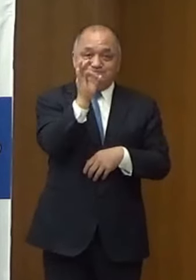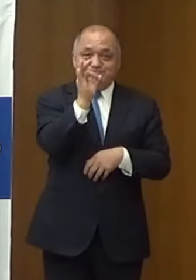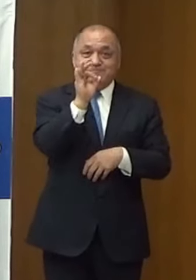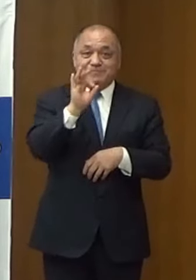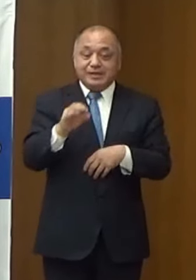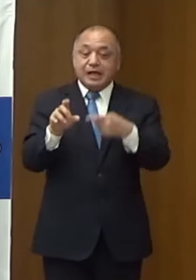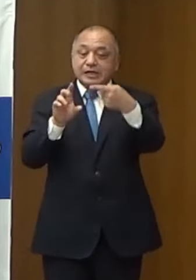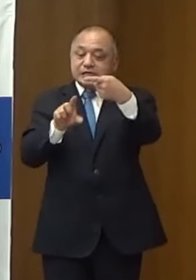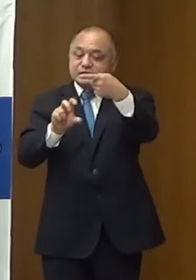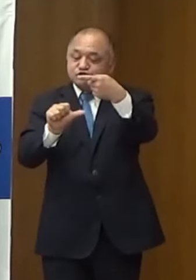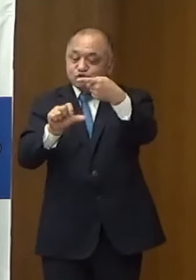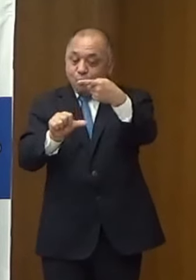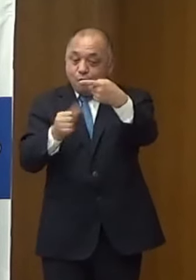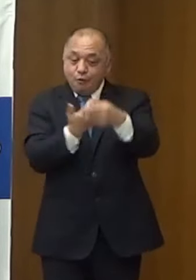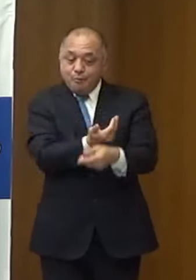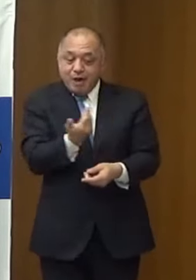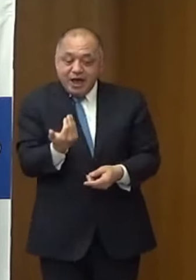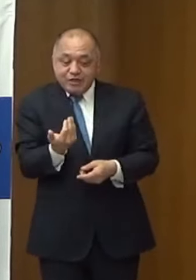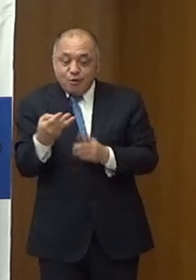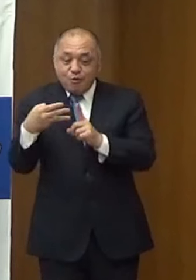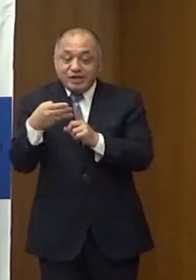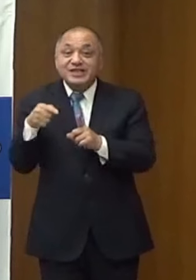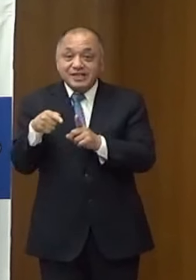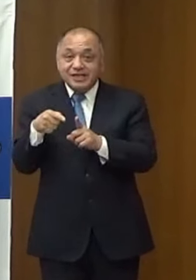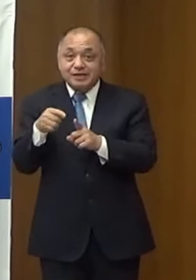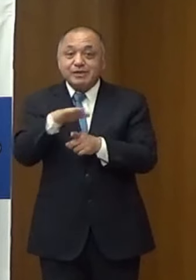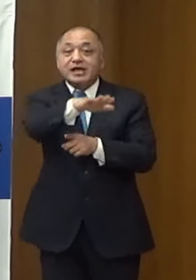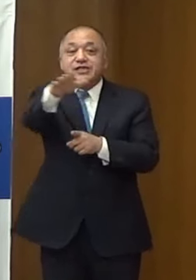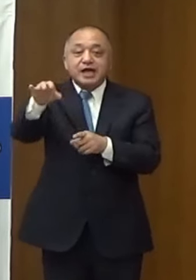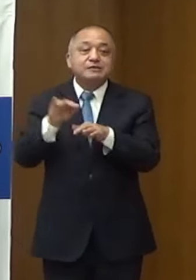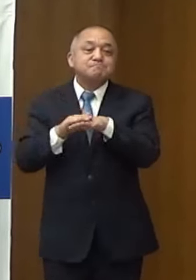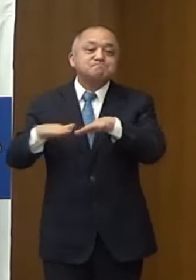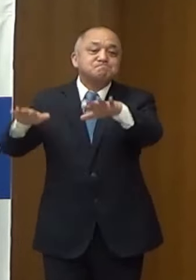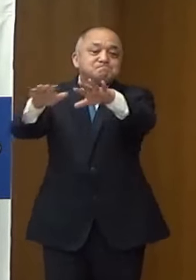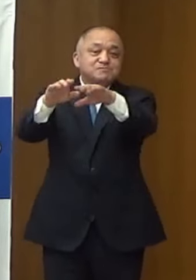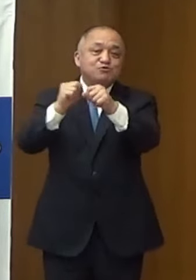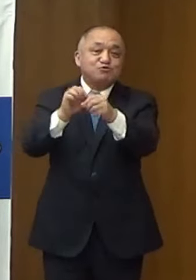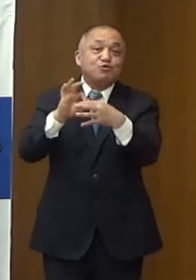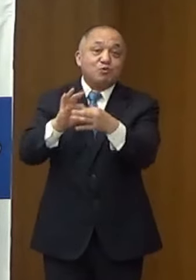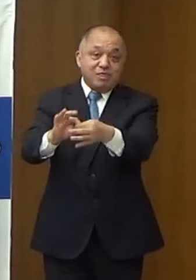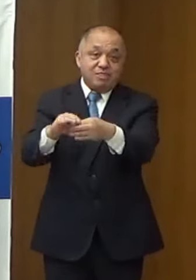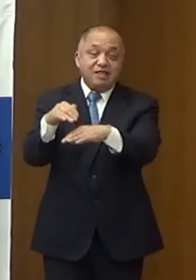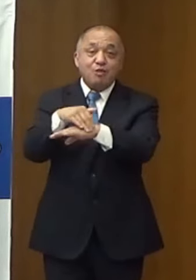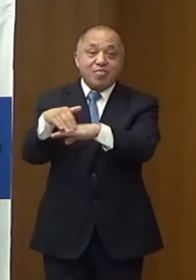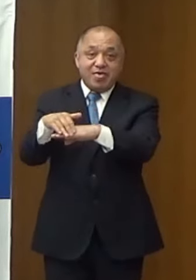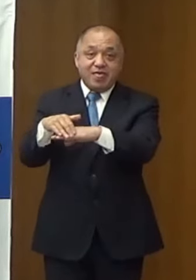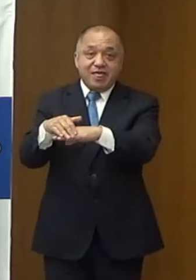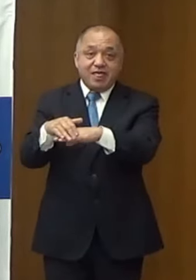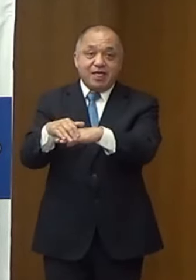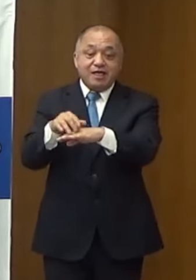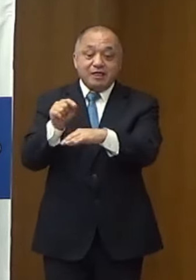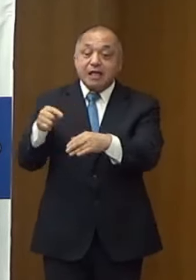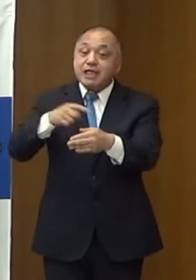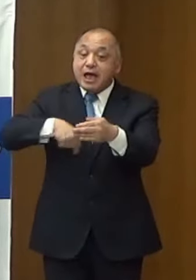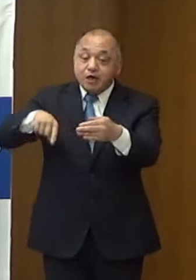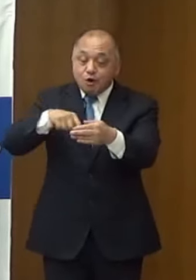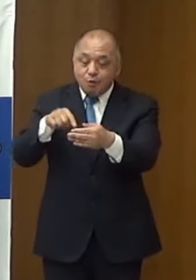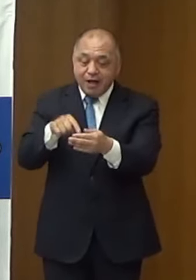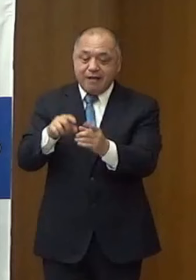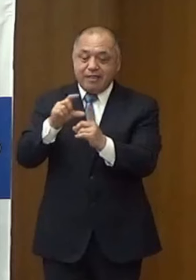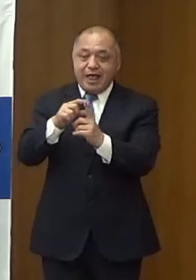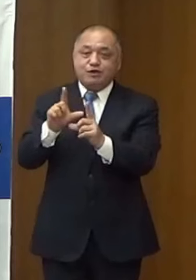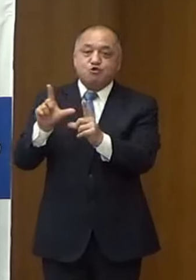クトメールを皆さんにお届けをするということになってますので、その内容につきましてもダイレクトメールに書いてありますので